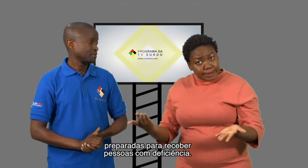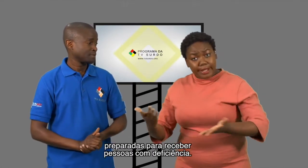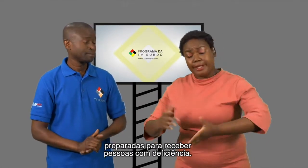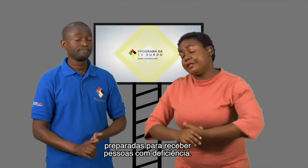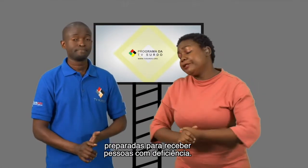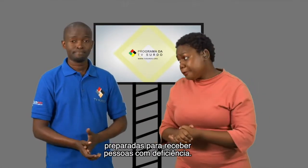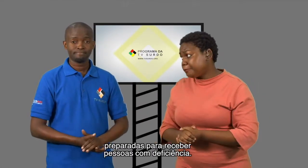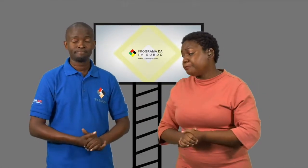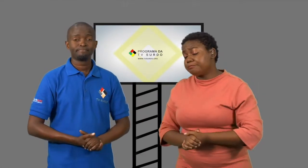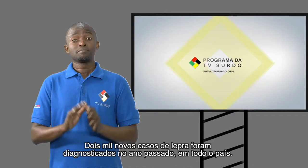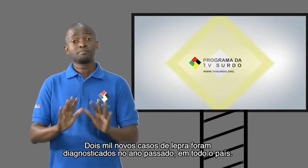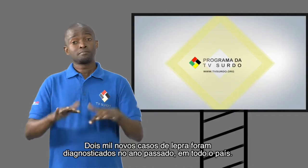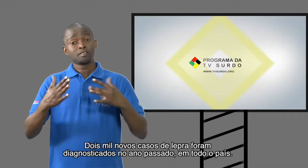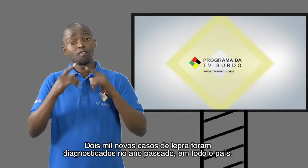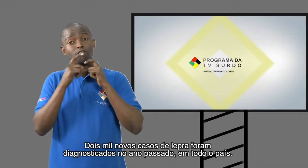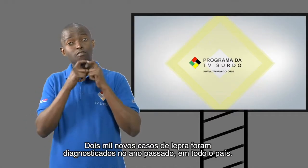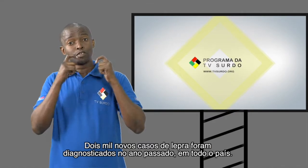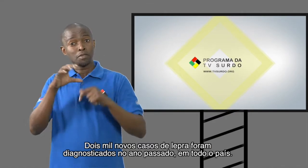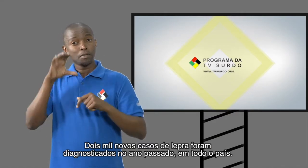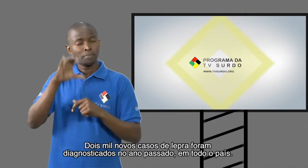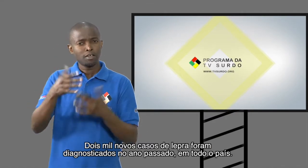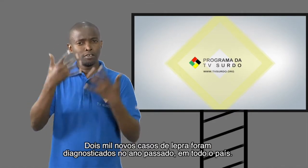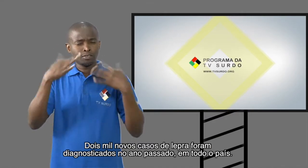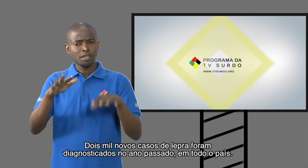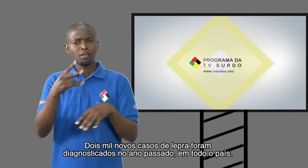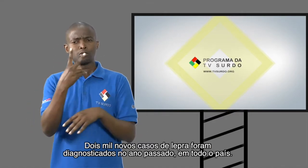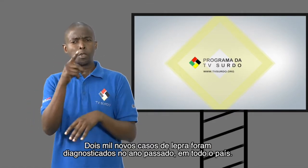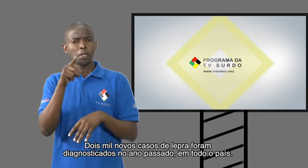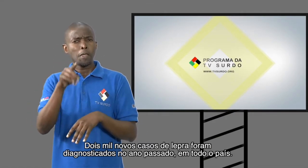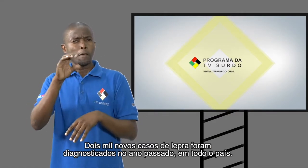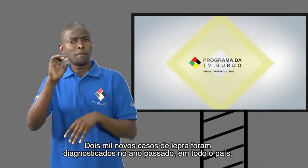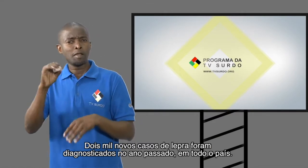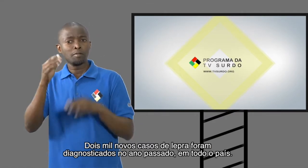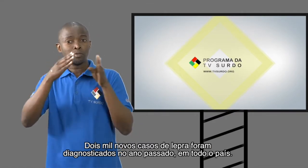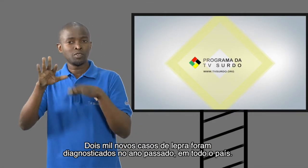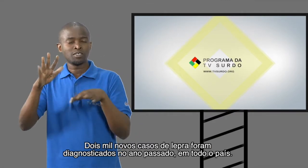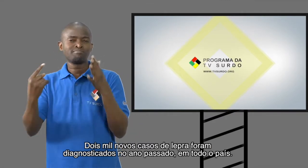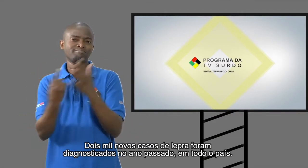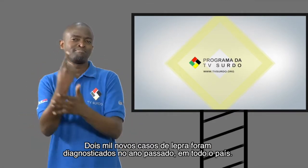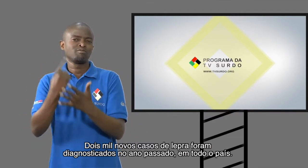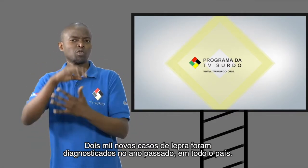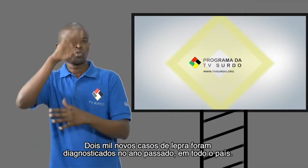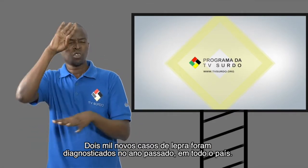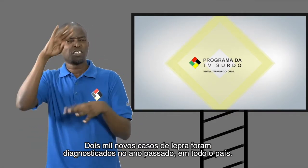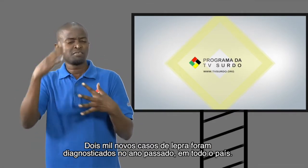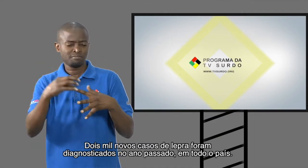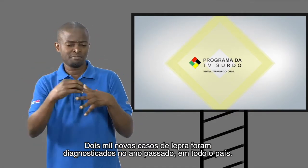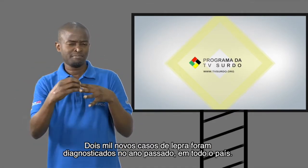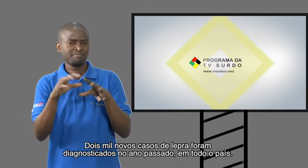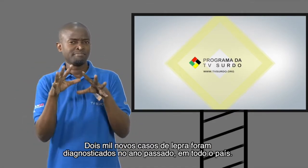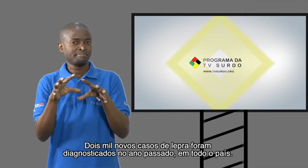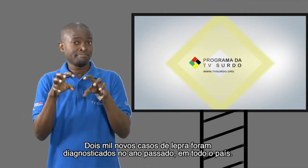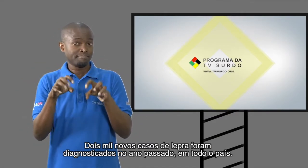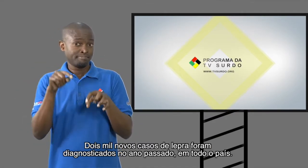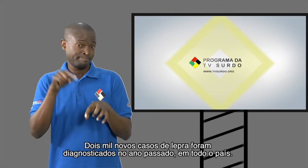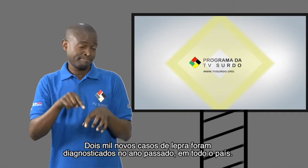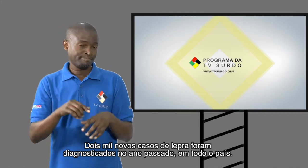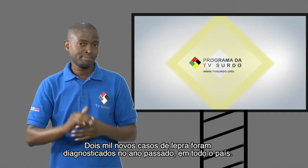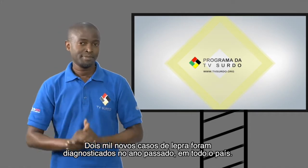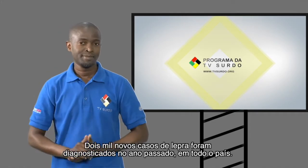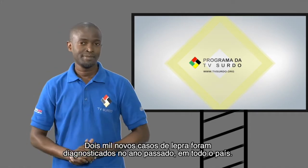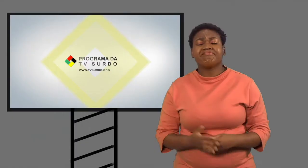com deficiência. 2 mil novos casos de lepra foram diagnosticados no ano